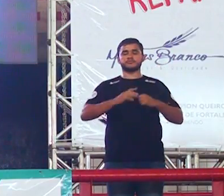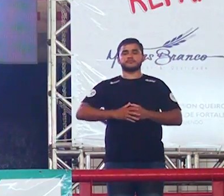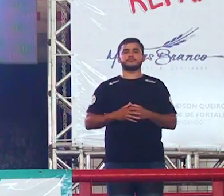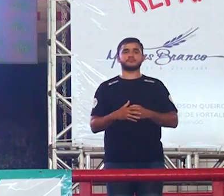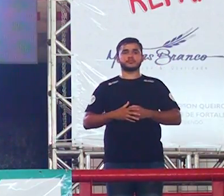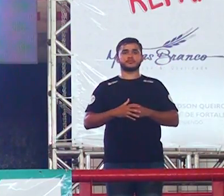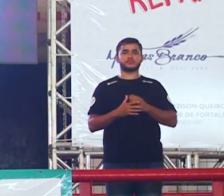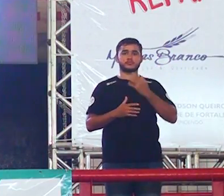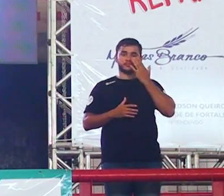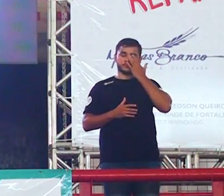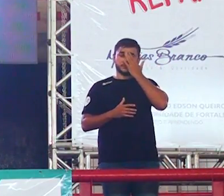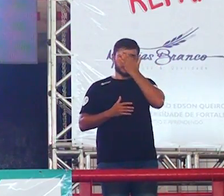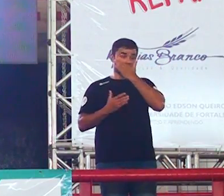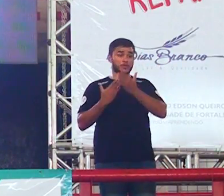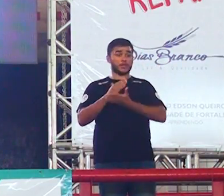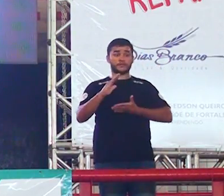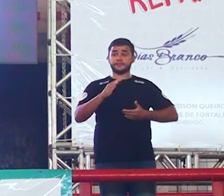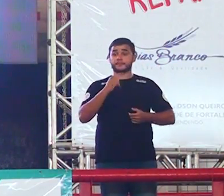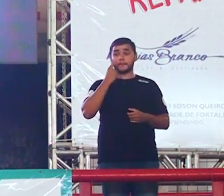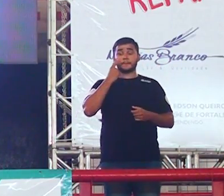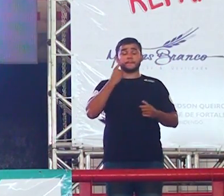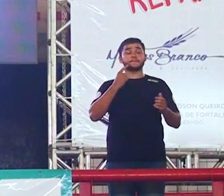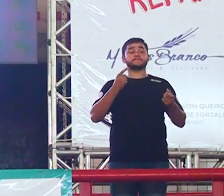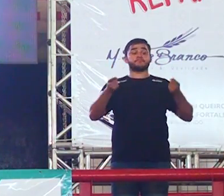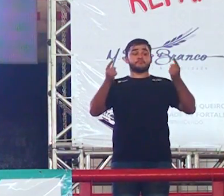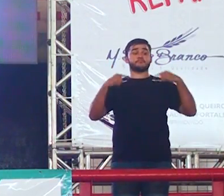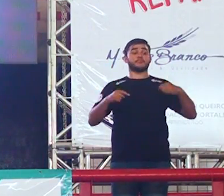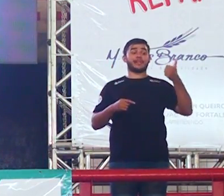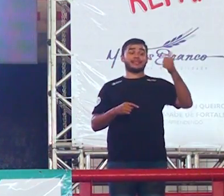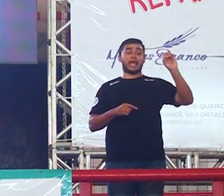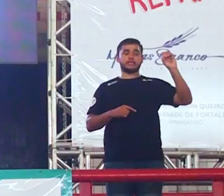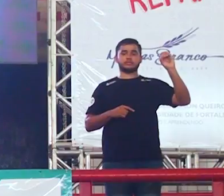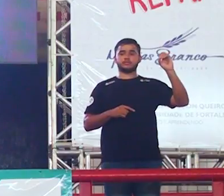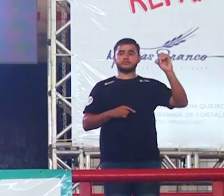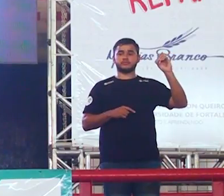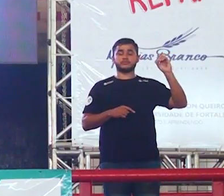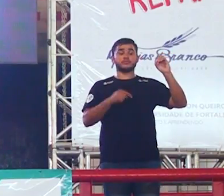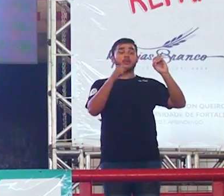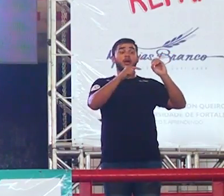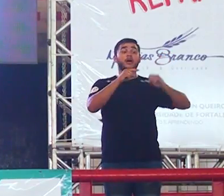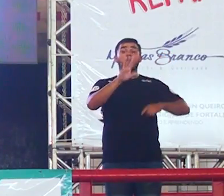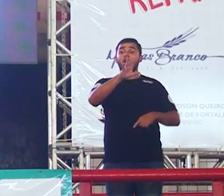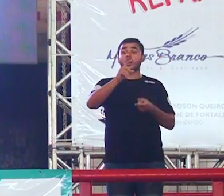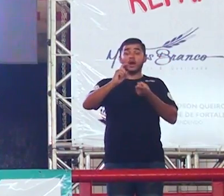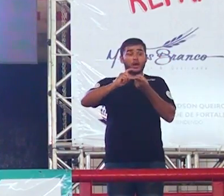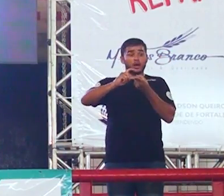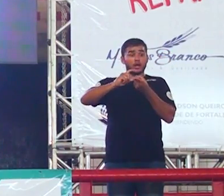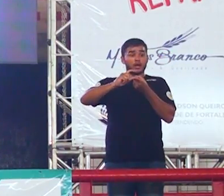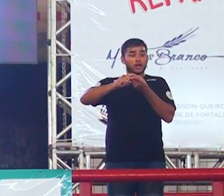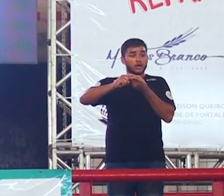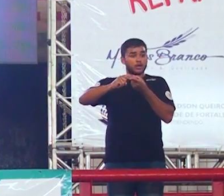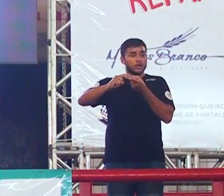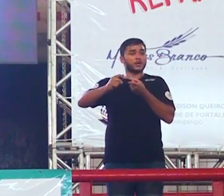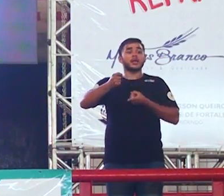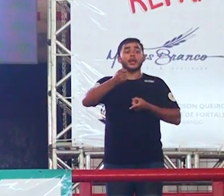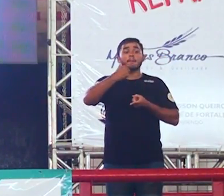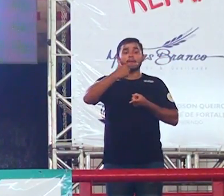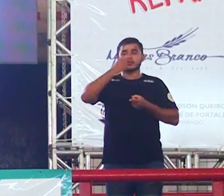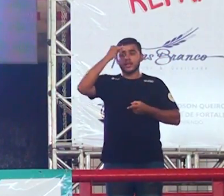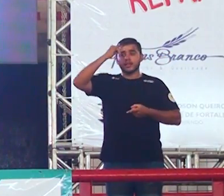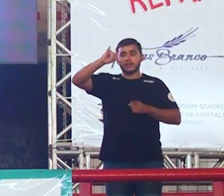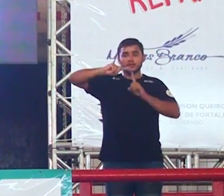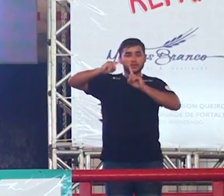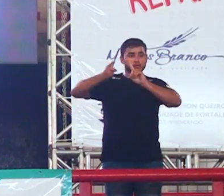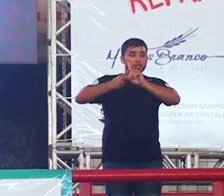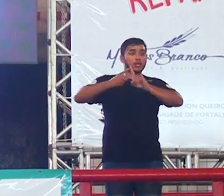isso. Certo? 10ª questão. A pílula anticoncepcional é um dos